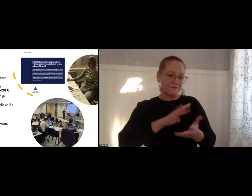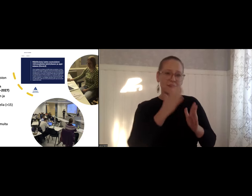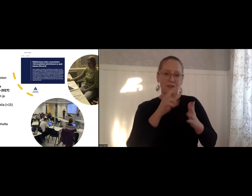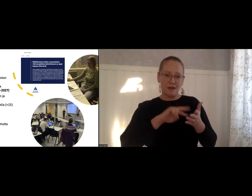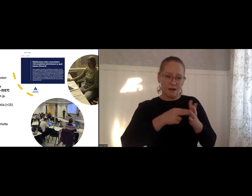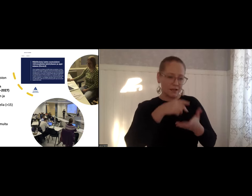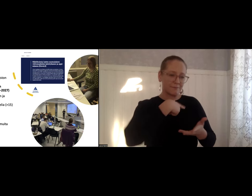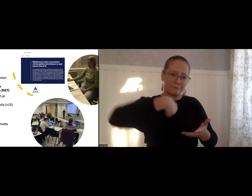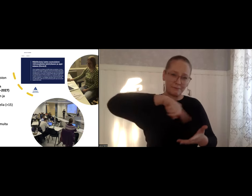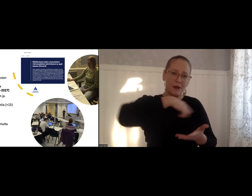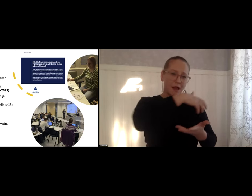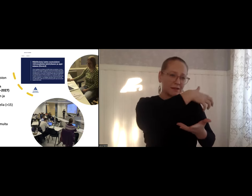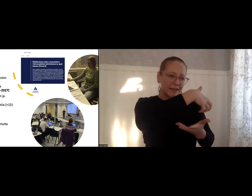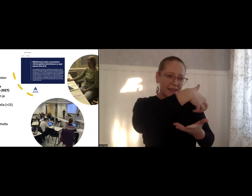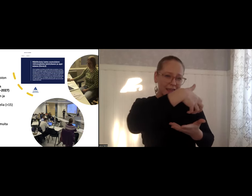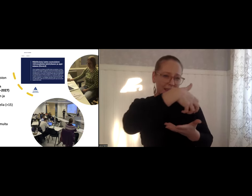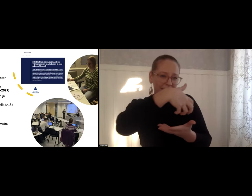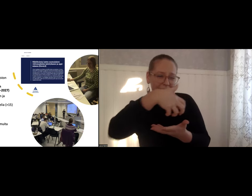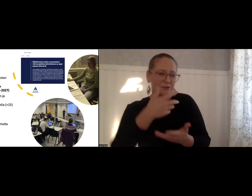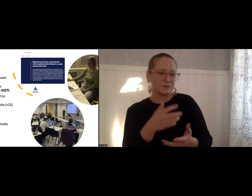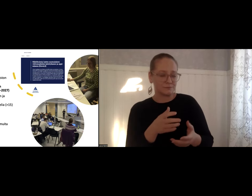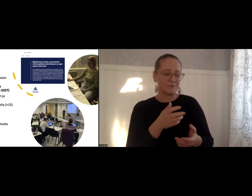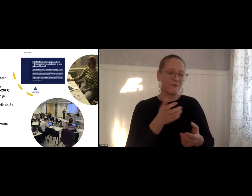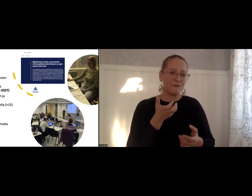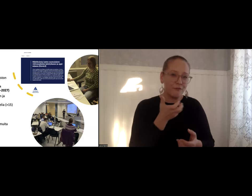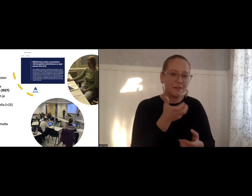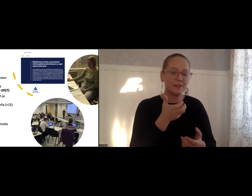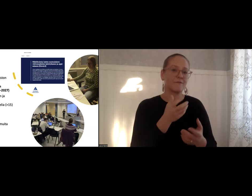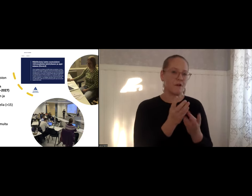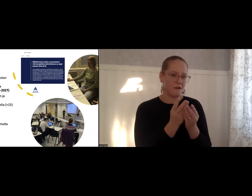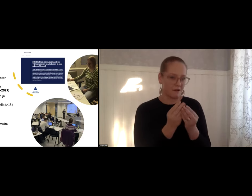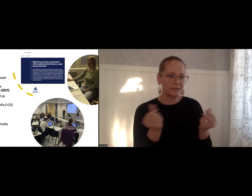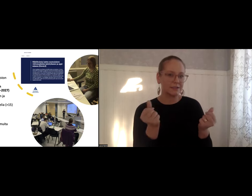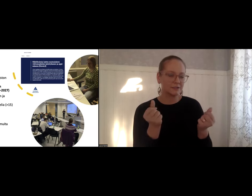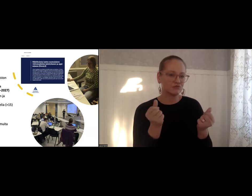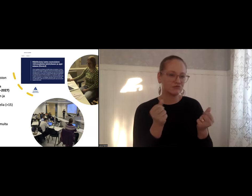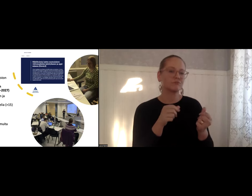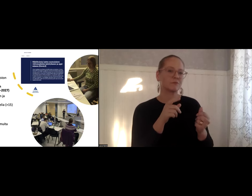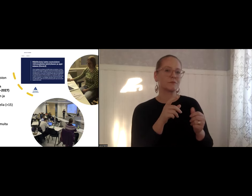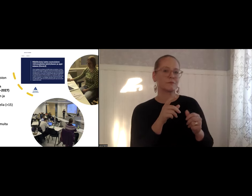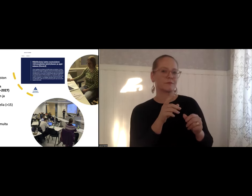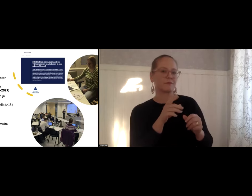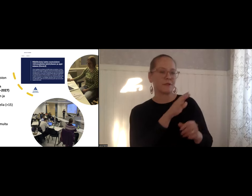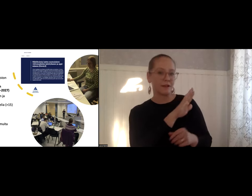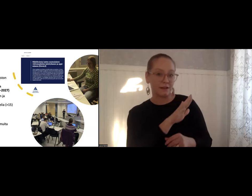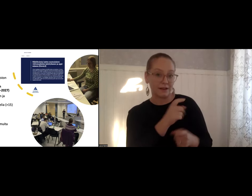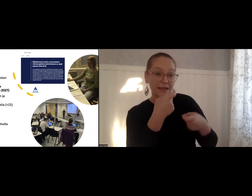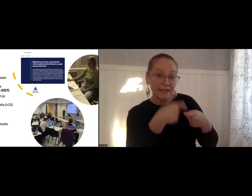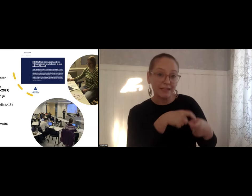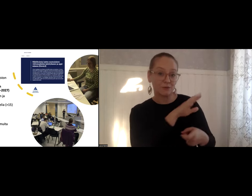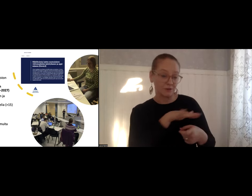Ja nyt hankkeen päätyttyä me olemme lähteneet kokoamaan ja olemme koonneet valtavan